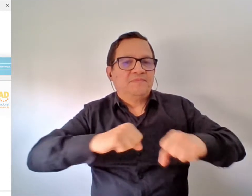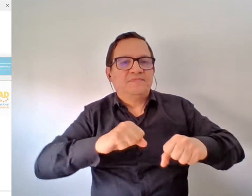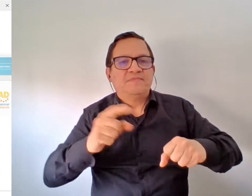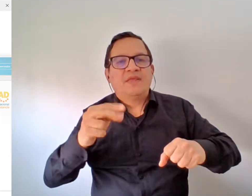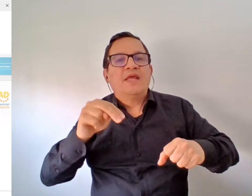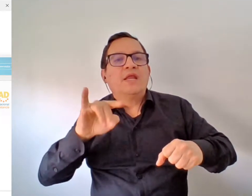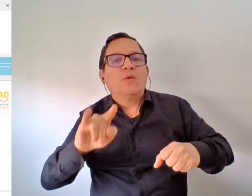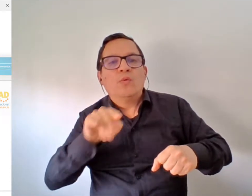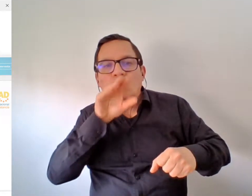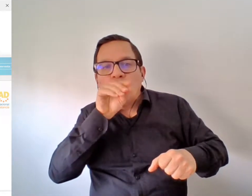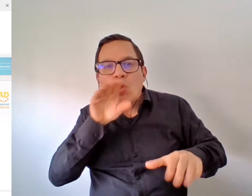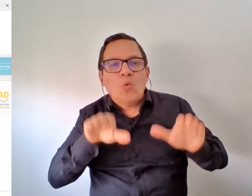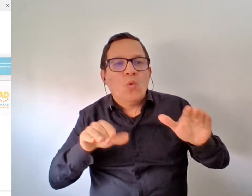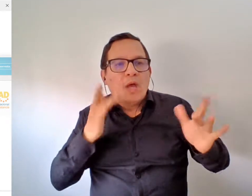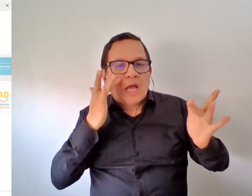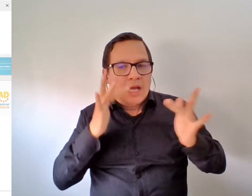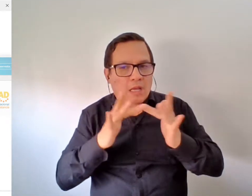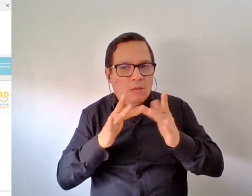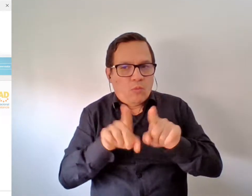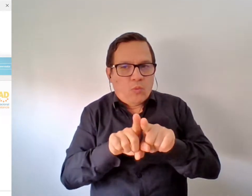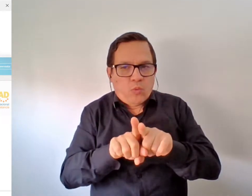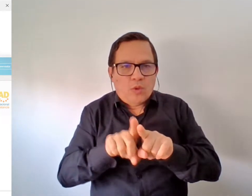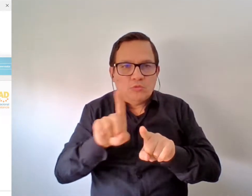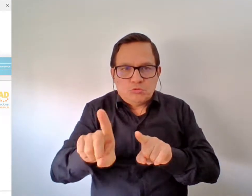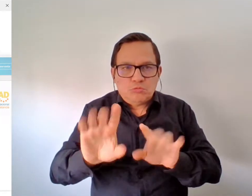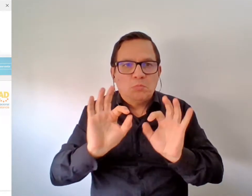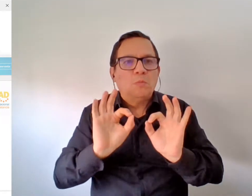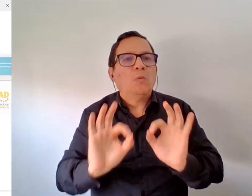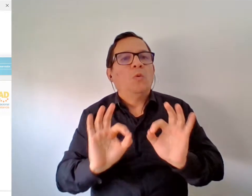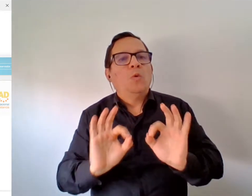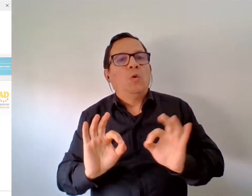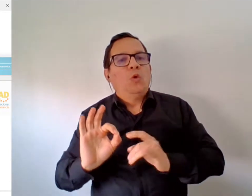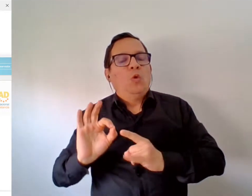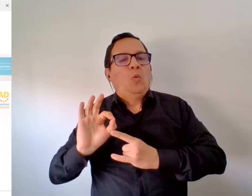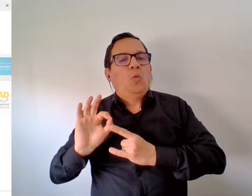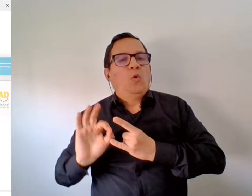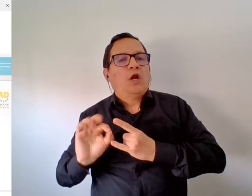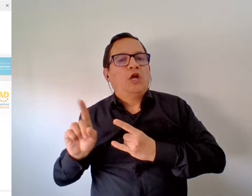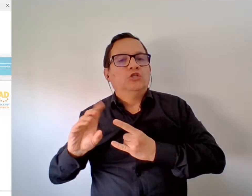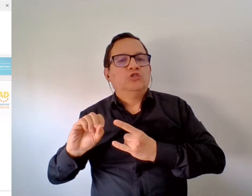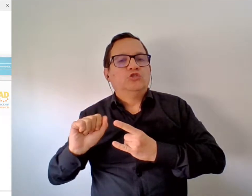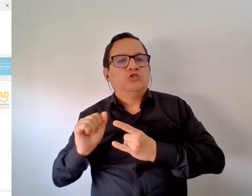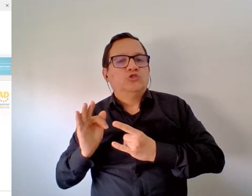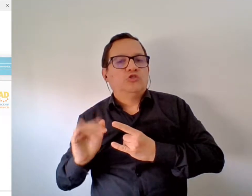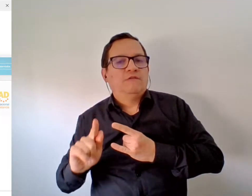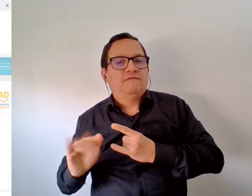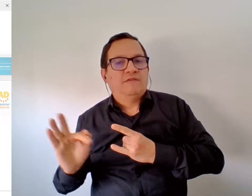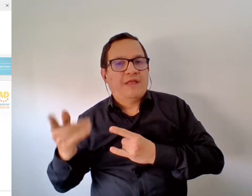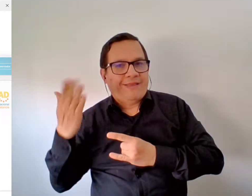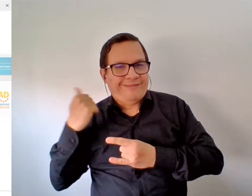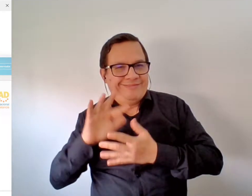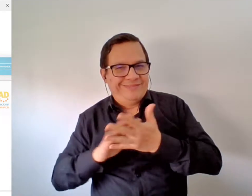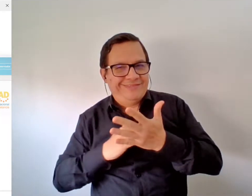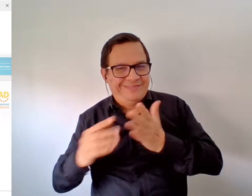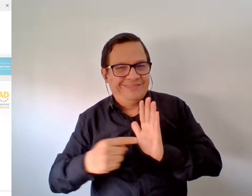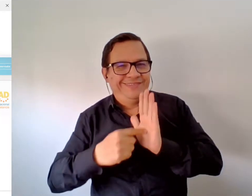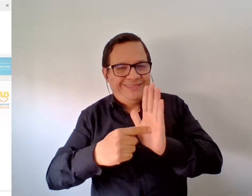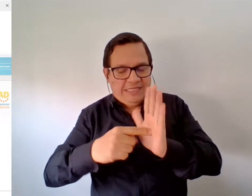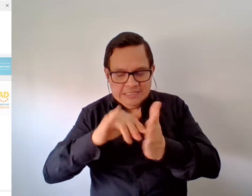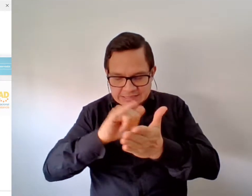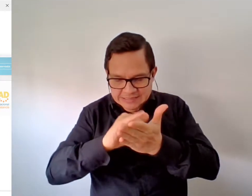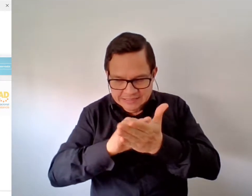GNU/Linux, que cumpla con los requerimientos de UNADSoft descritos en la primera tabla de este